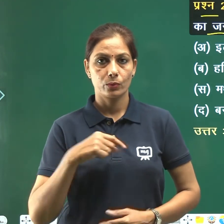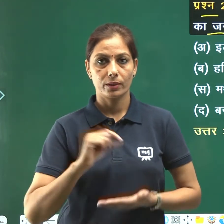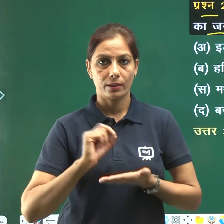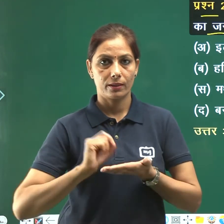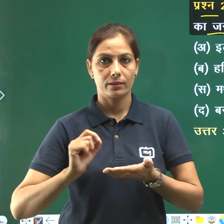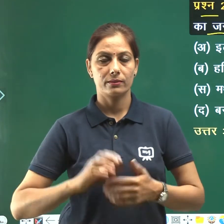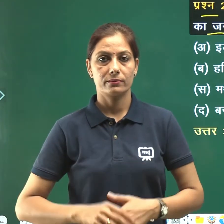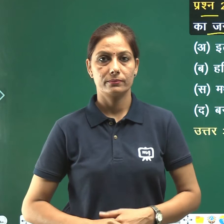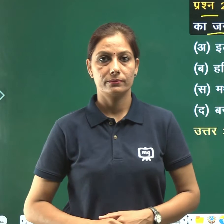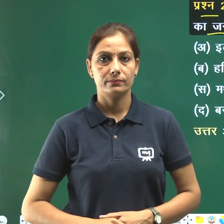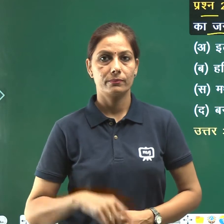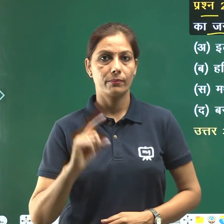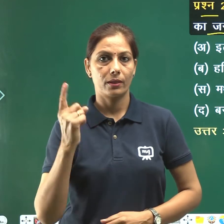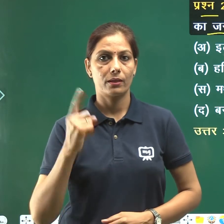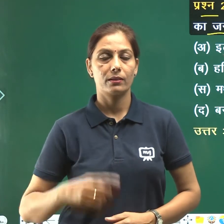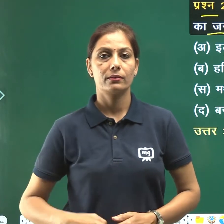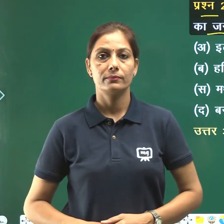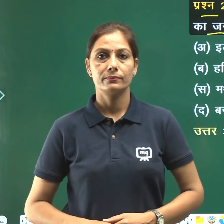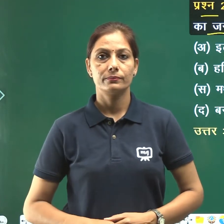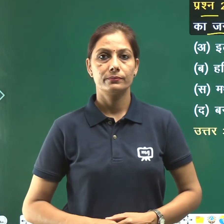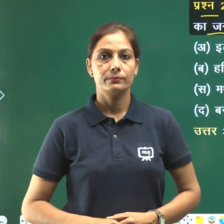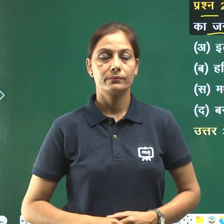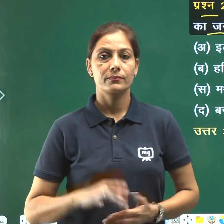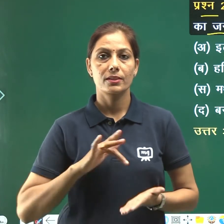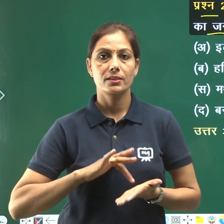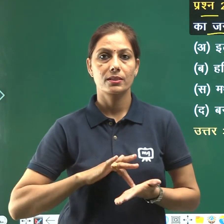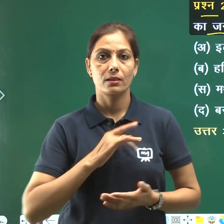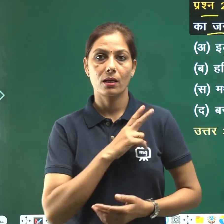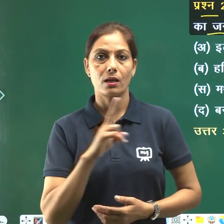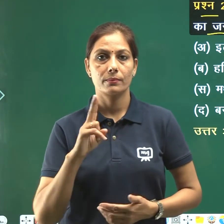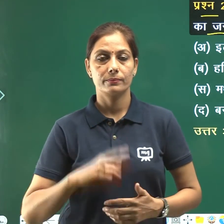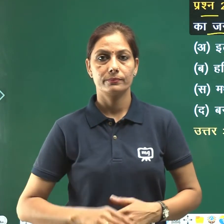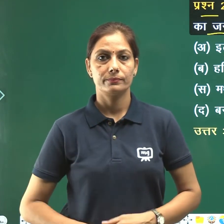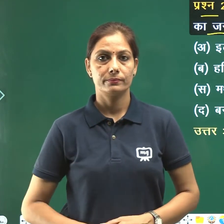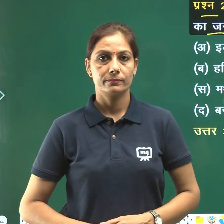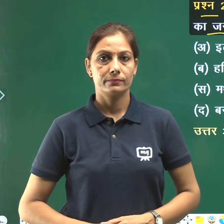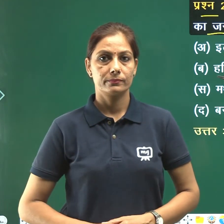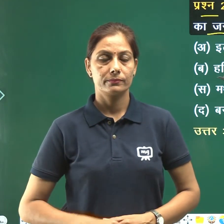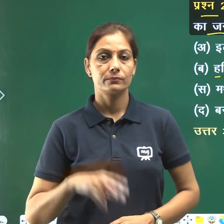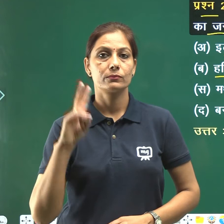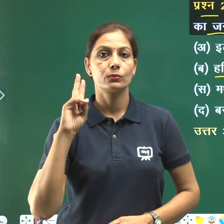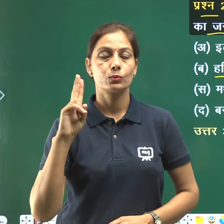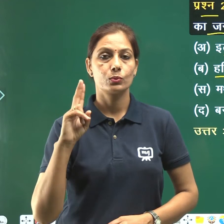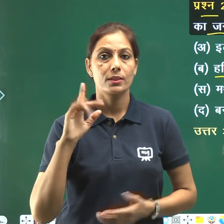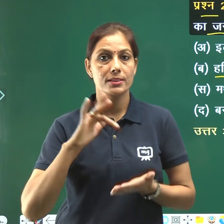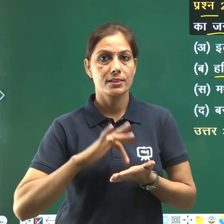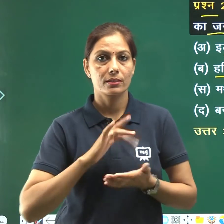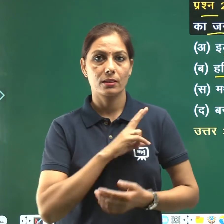है। पहला इलाहाबाद प्रयागराज में, दूसरा हरिद्वार,